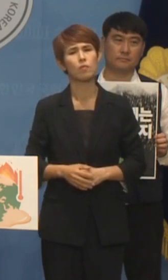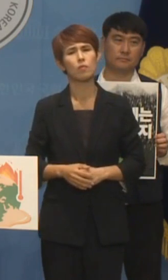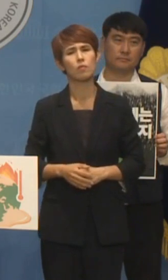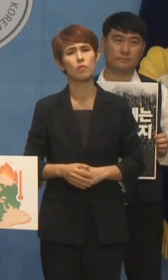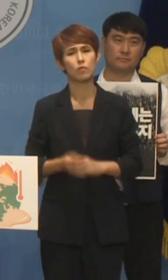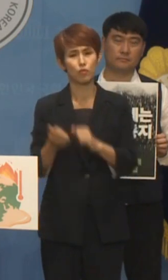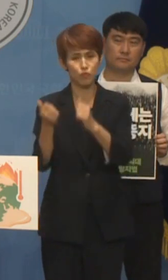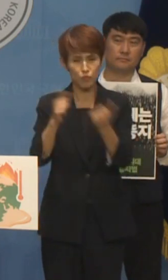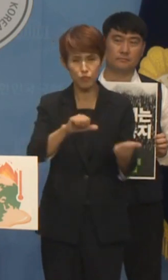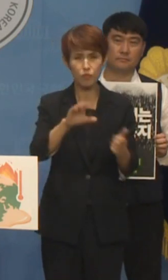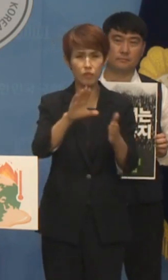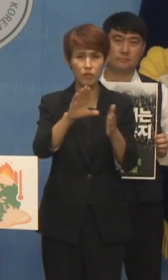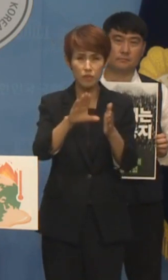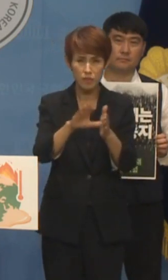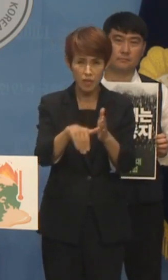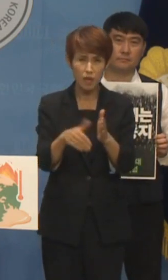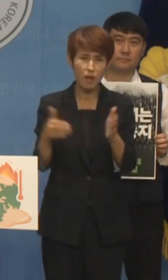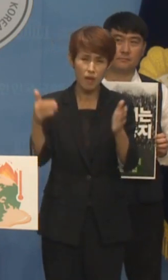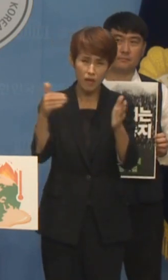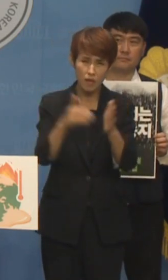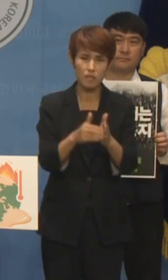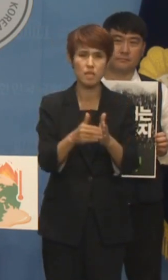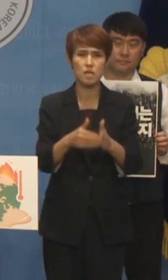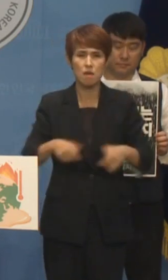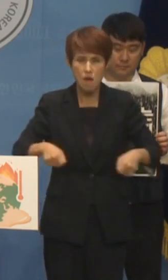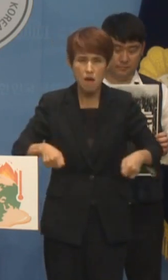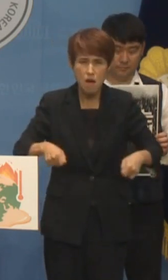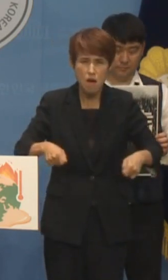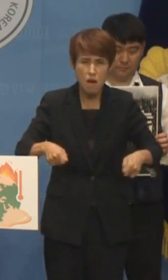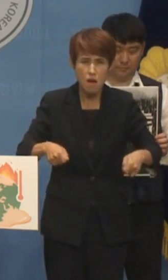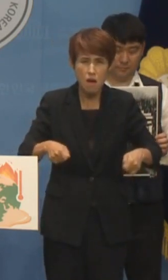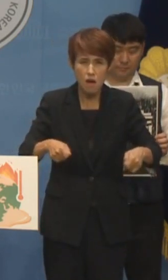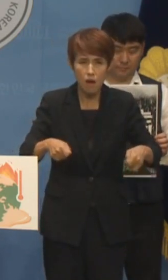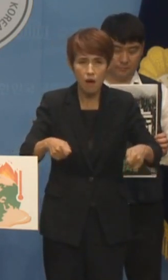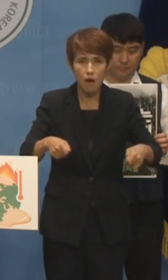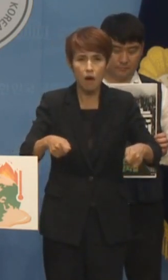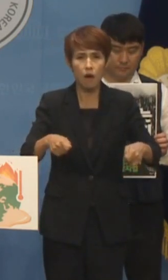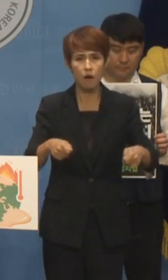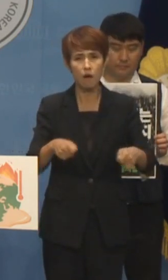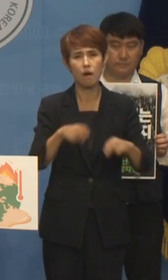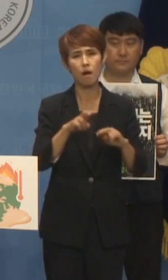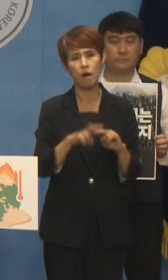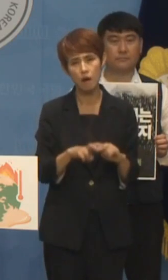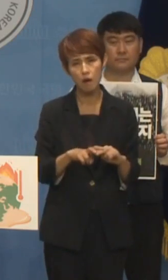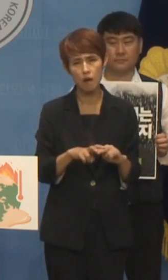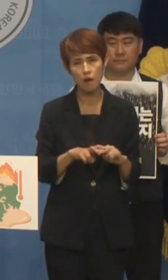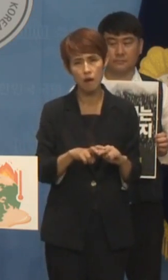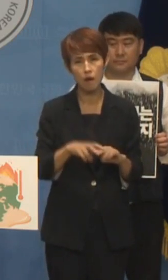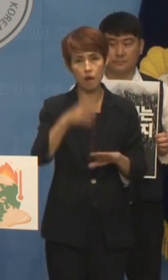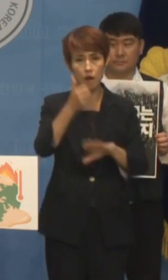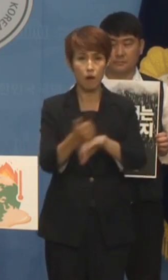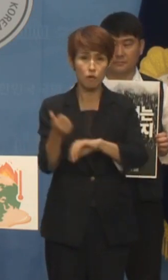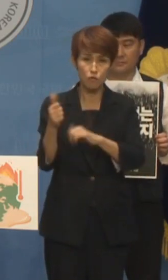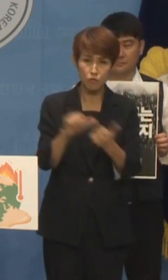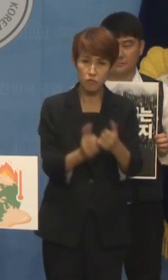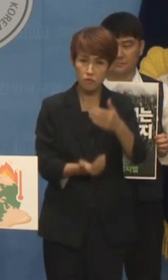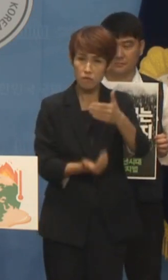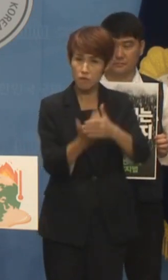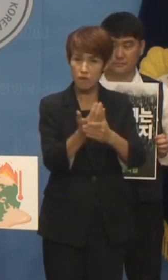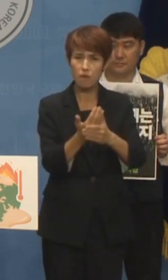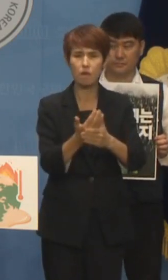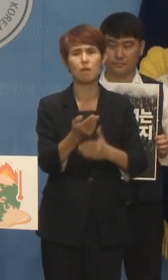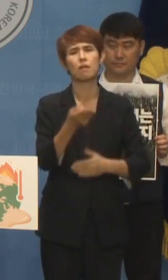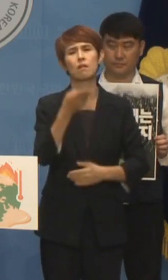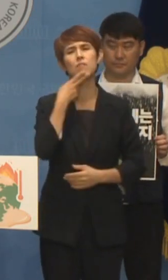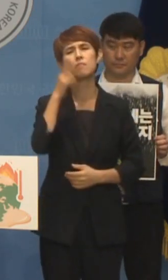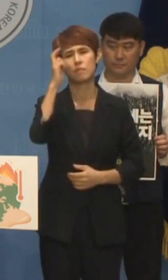작업 현장에서 벗어나지 못하고 주차장 한편에 앉아 죽음을 맞는 비극적인 일은 일어나지